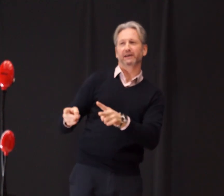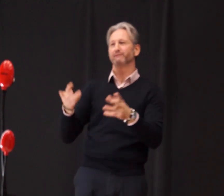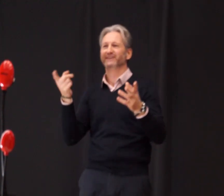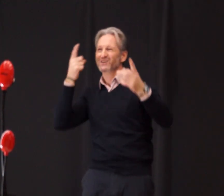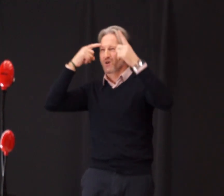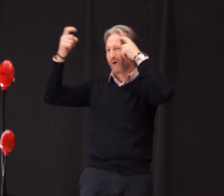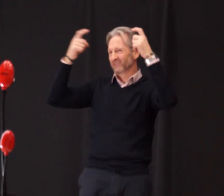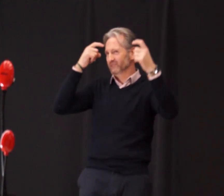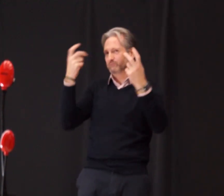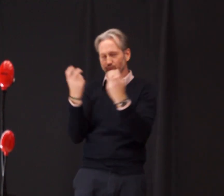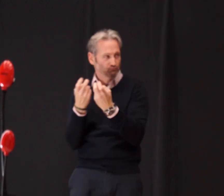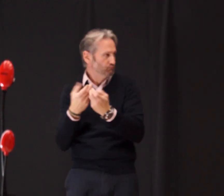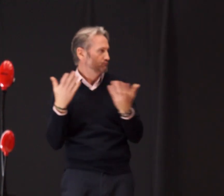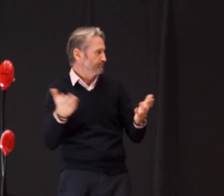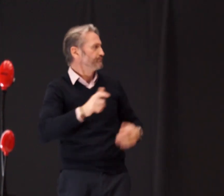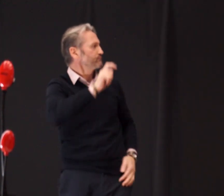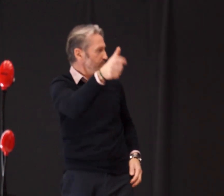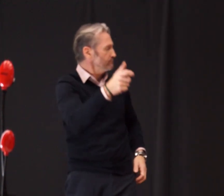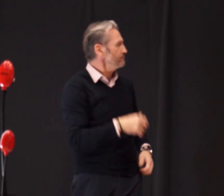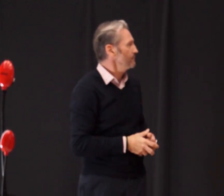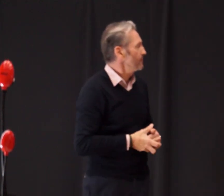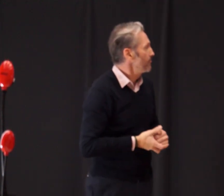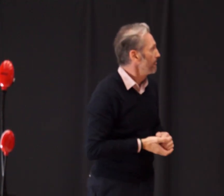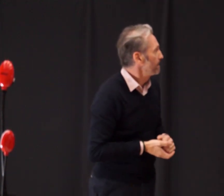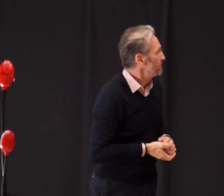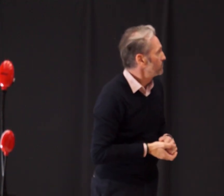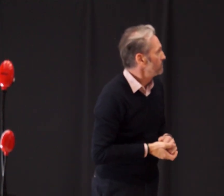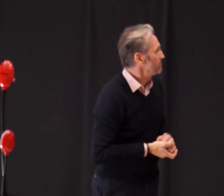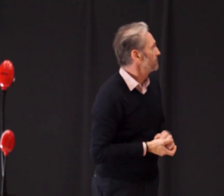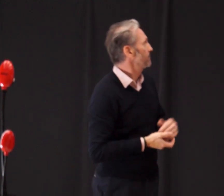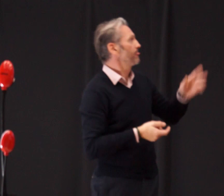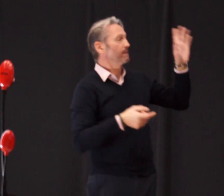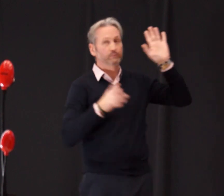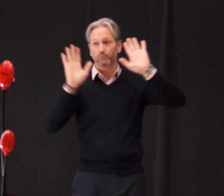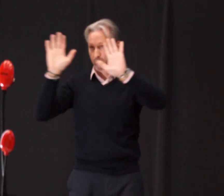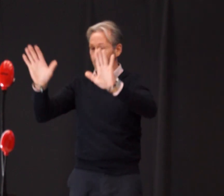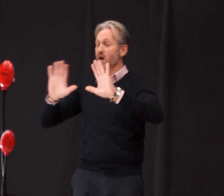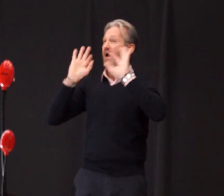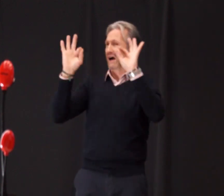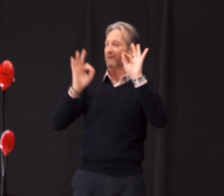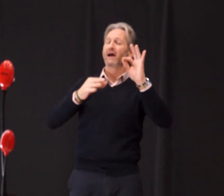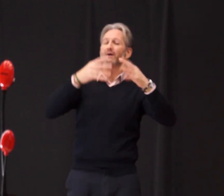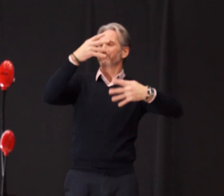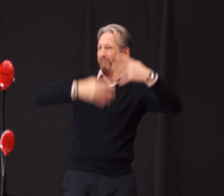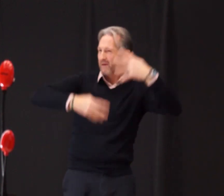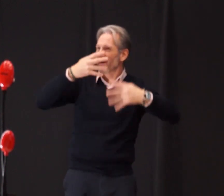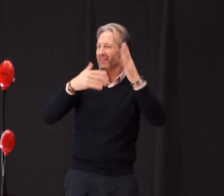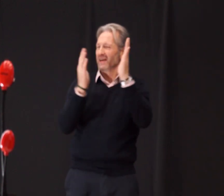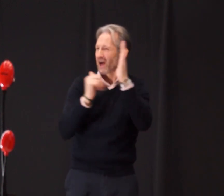dans les contes, on a toujours cette histoire de héros, donc on a la situation initiale, la situation, et puis après la